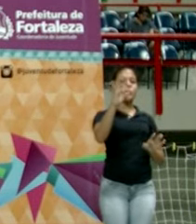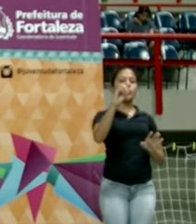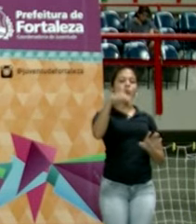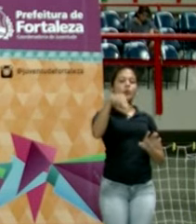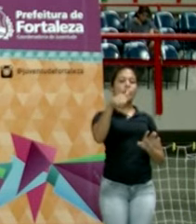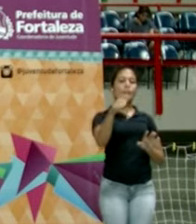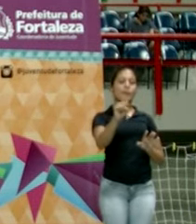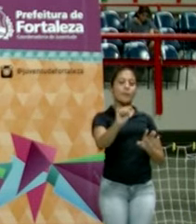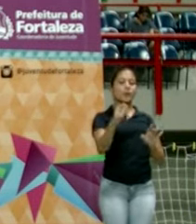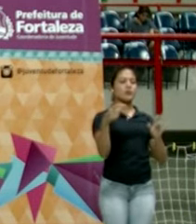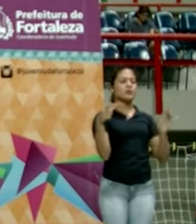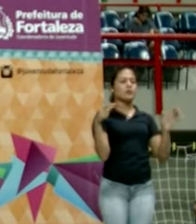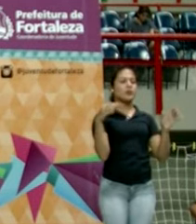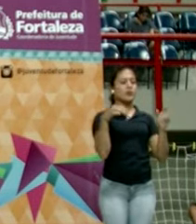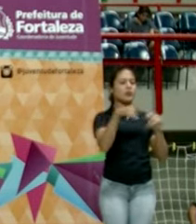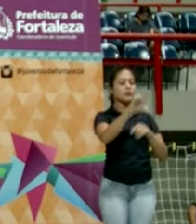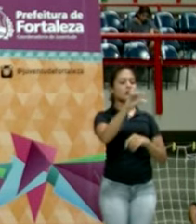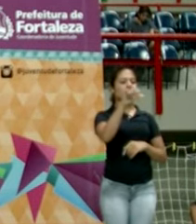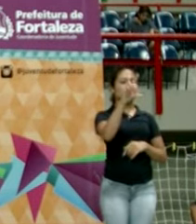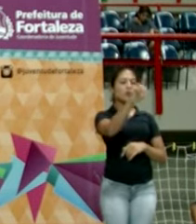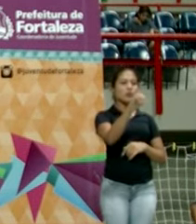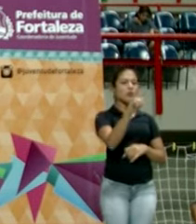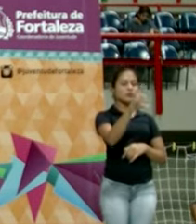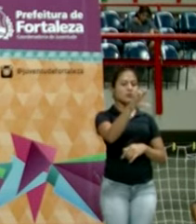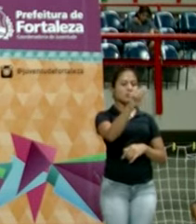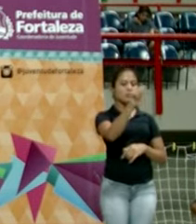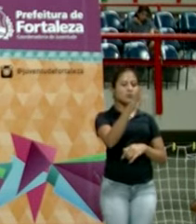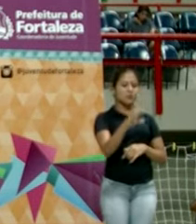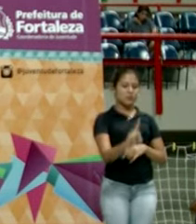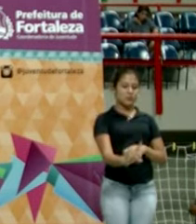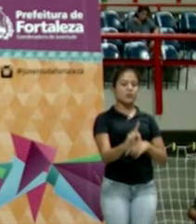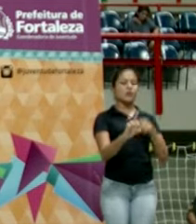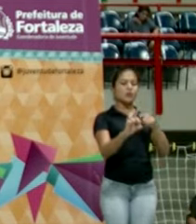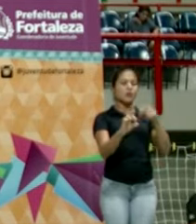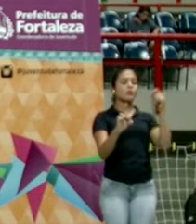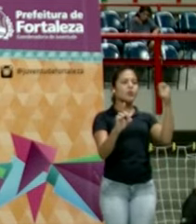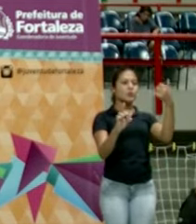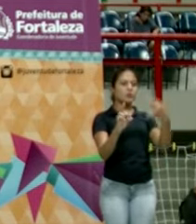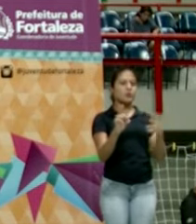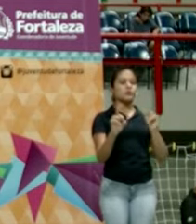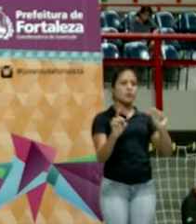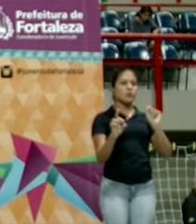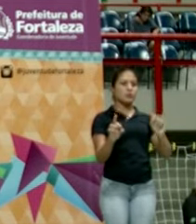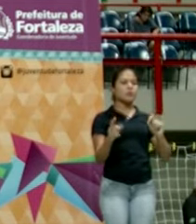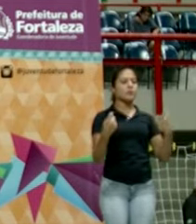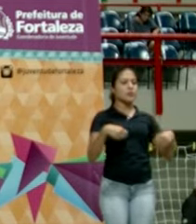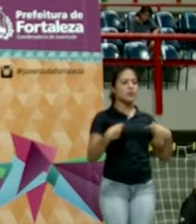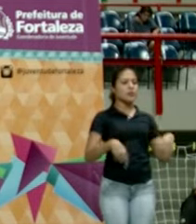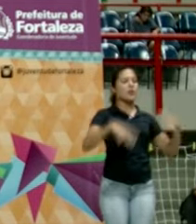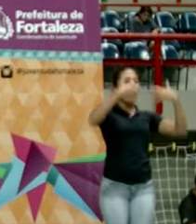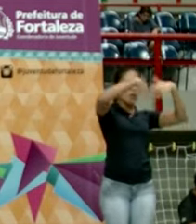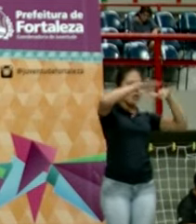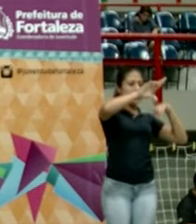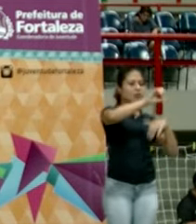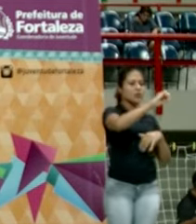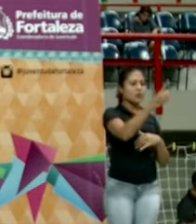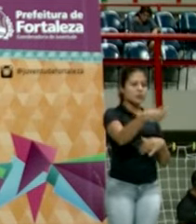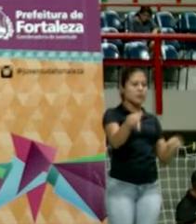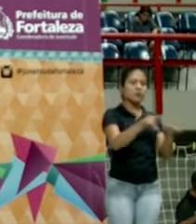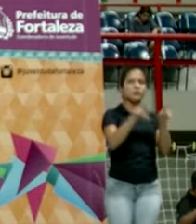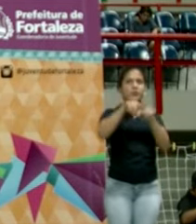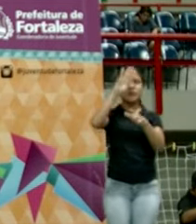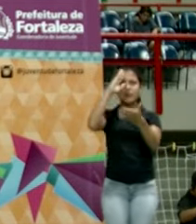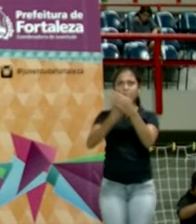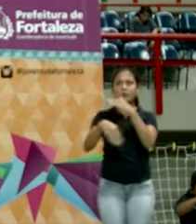vai dizer aqui a letra D de dado. É necessário procurar concordância entre razão e fé, apesar da